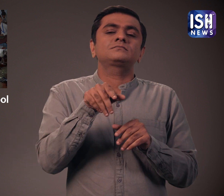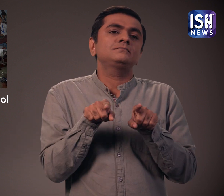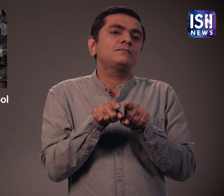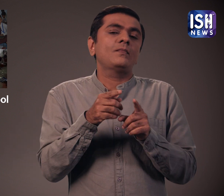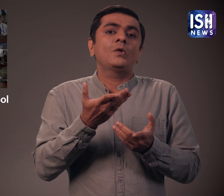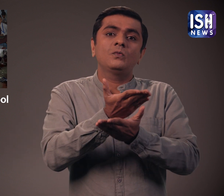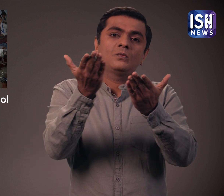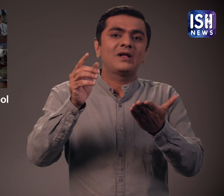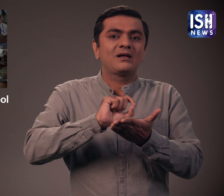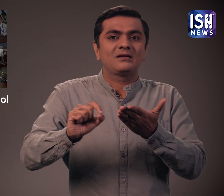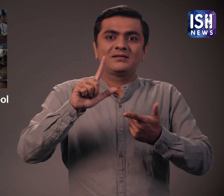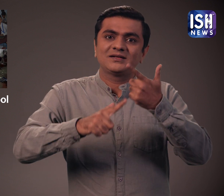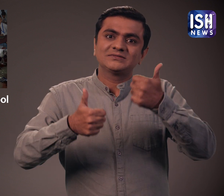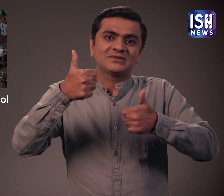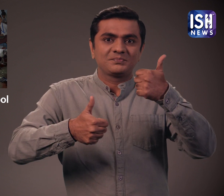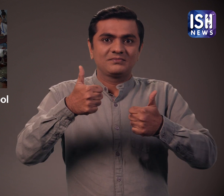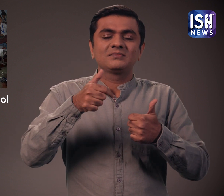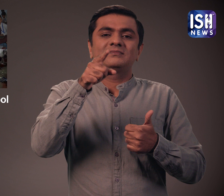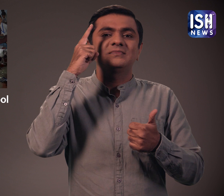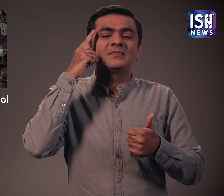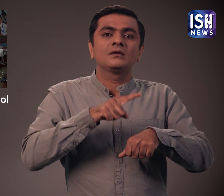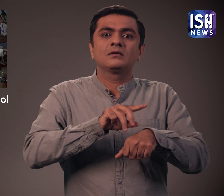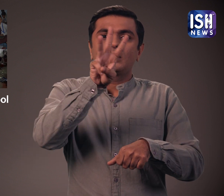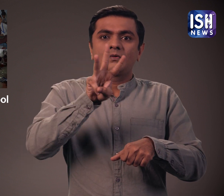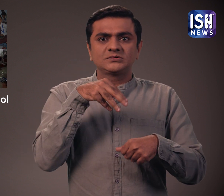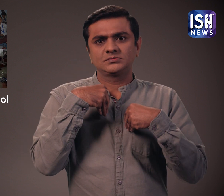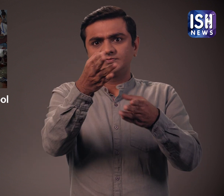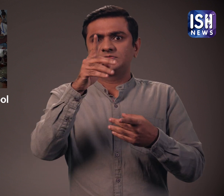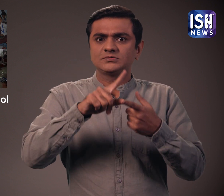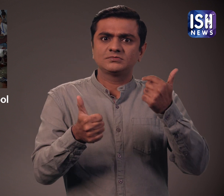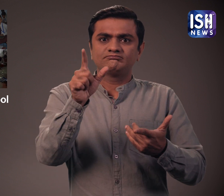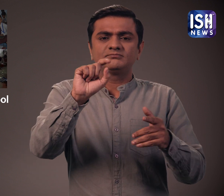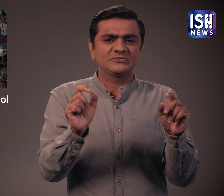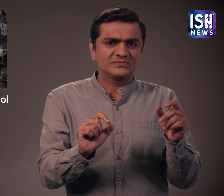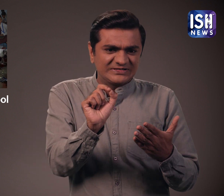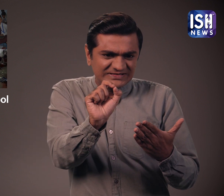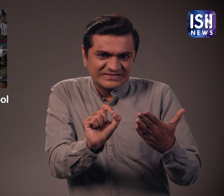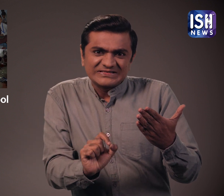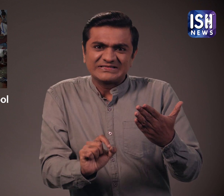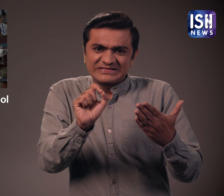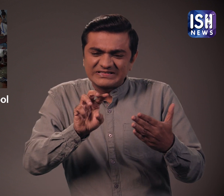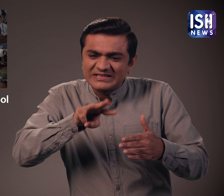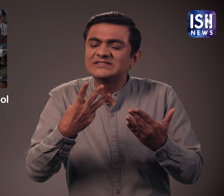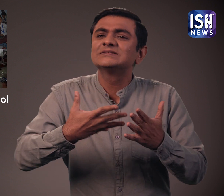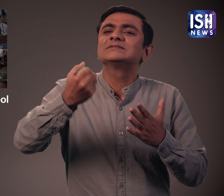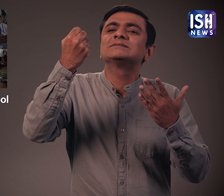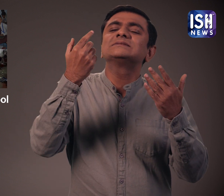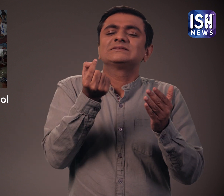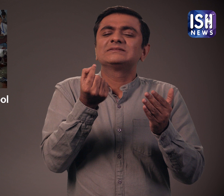आम तोर पर एक परिक्षा तीन घंटे की होती है और यदि आप इसे पूरा करने में विफल रहते हैं तो आप पेपर मिस कर